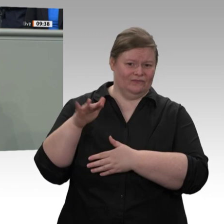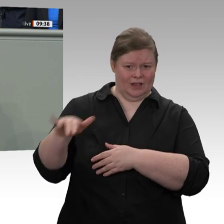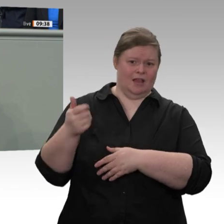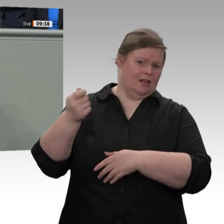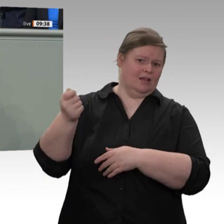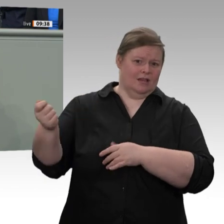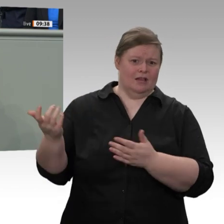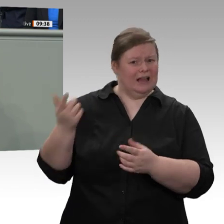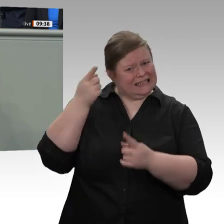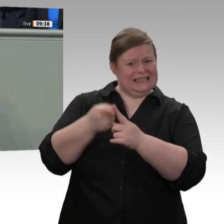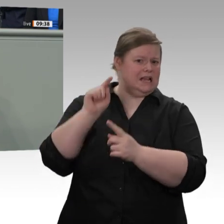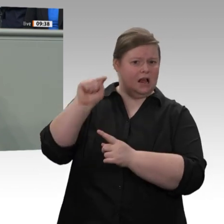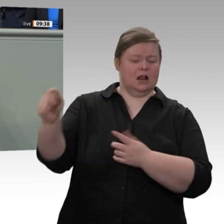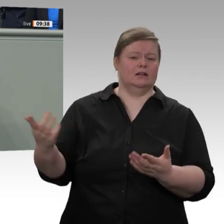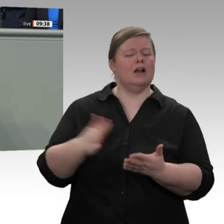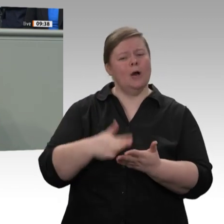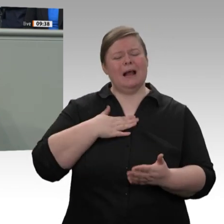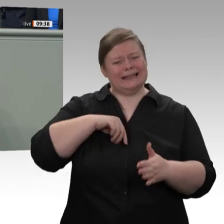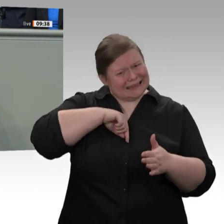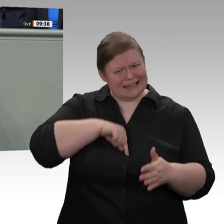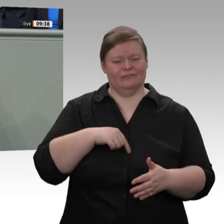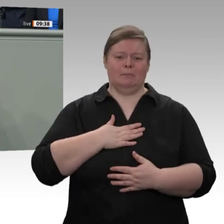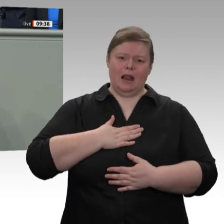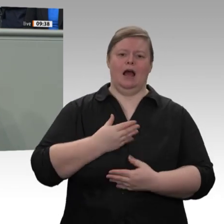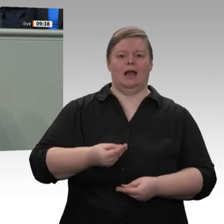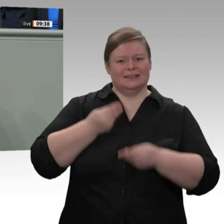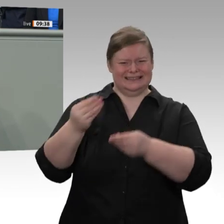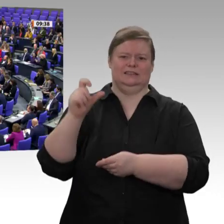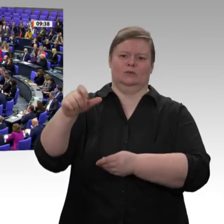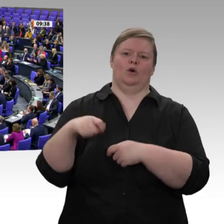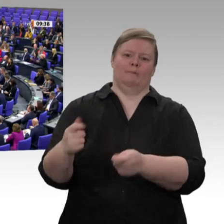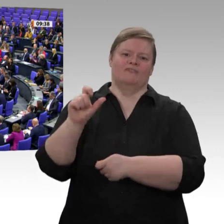und fügt den Angehörigen der Opfer nur weiteres Leid zu.